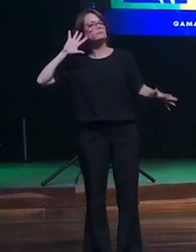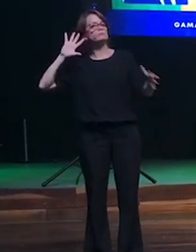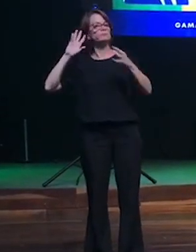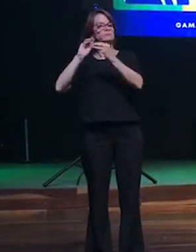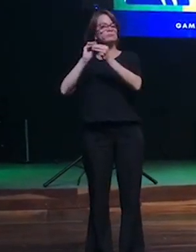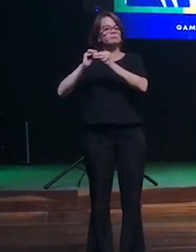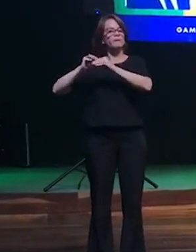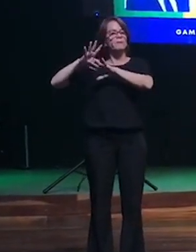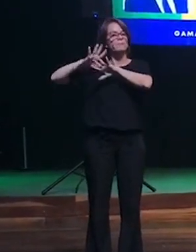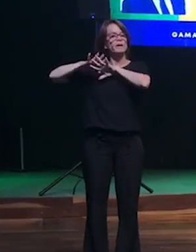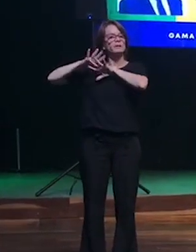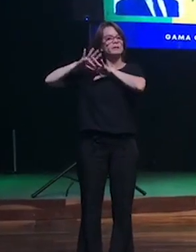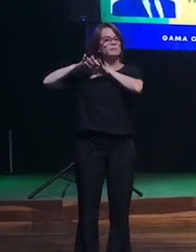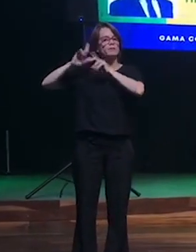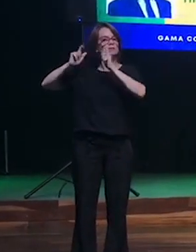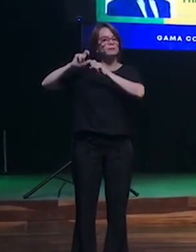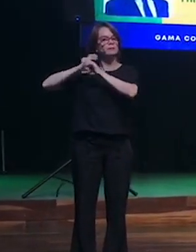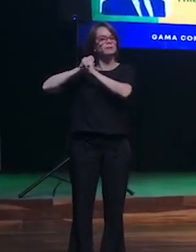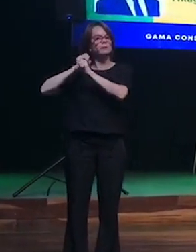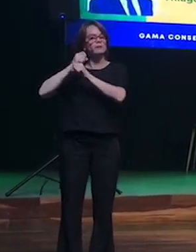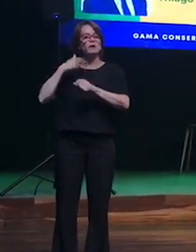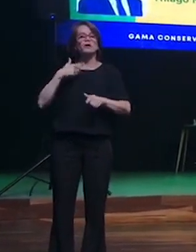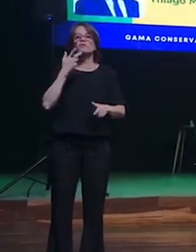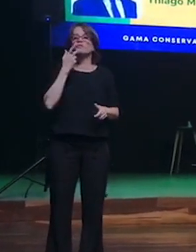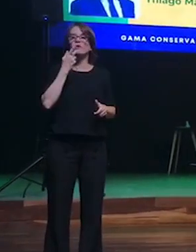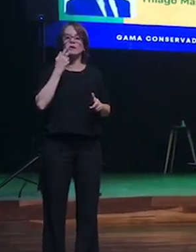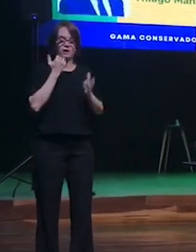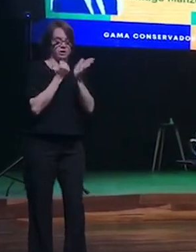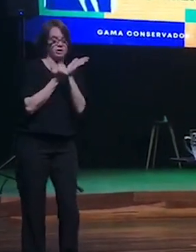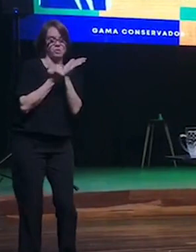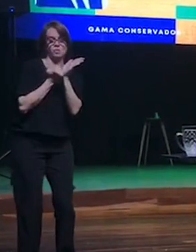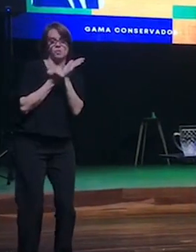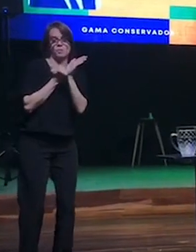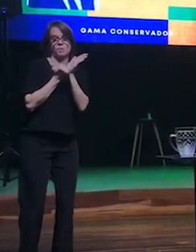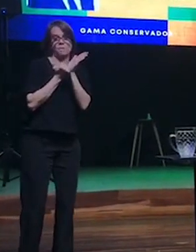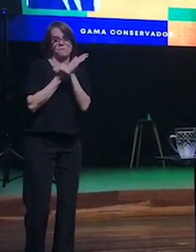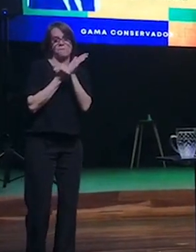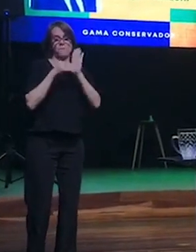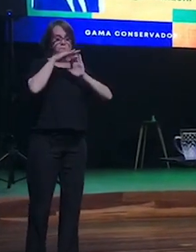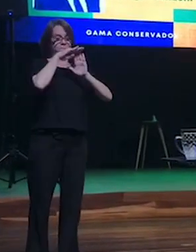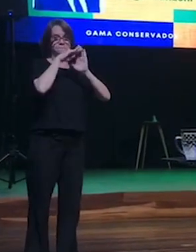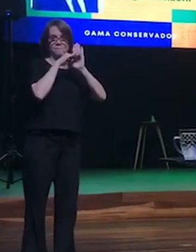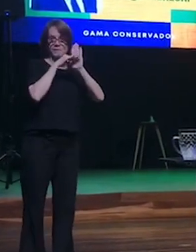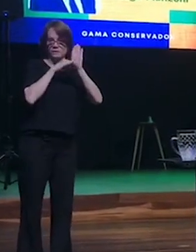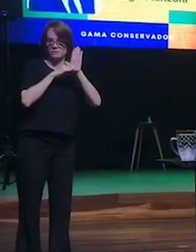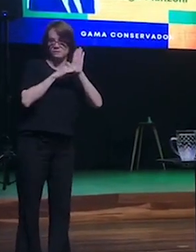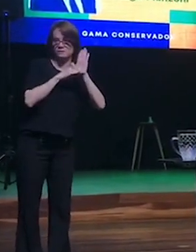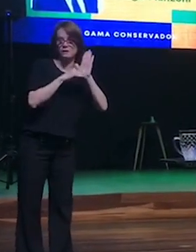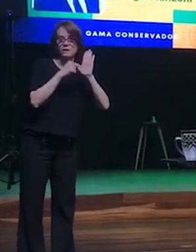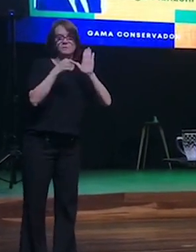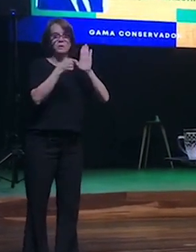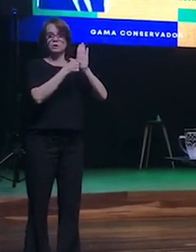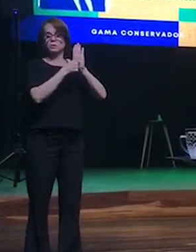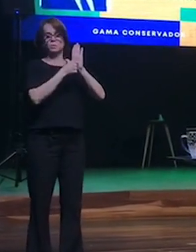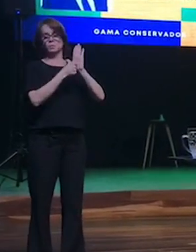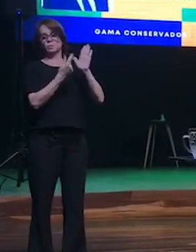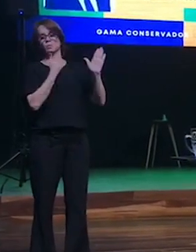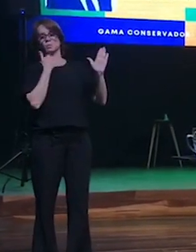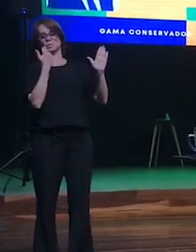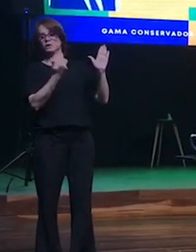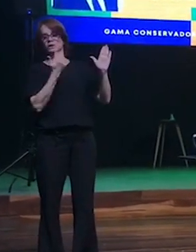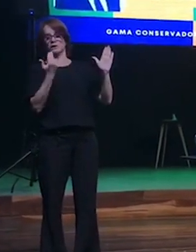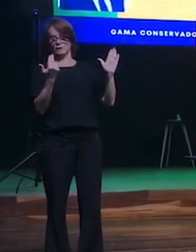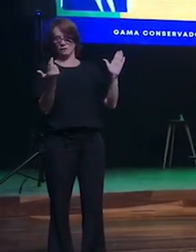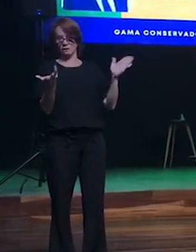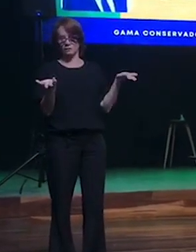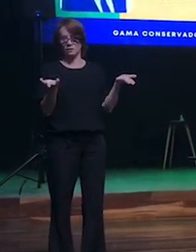eu dizia que o princípio era inexequível, por uma questão muito simples: a economia às vezes está